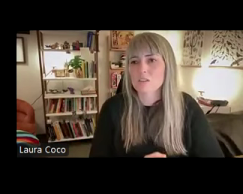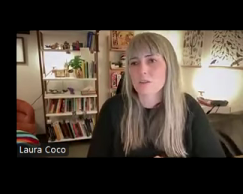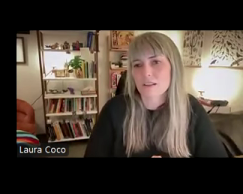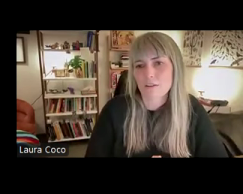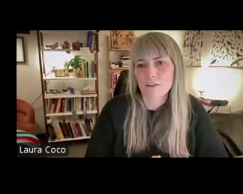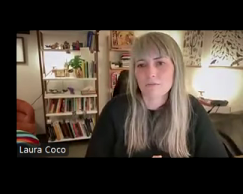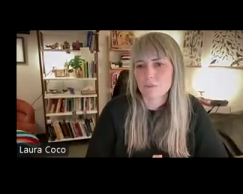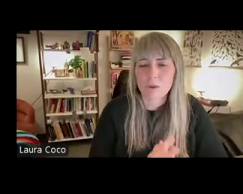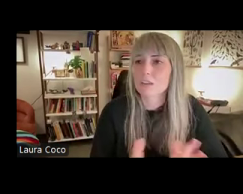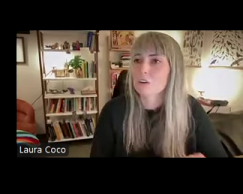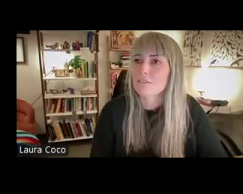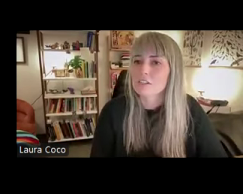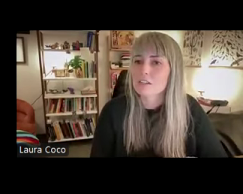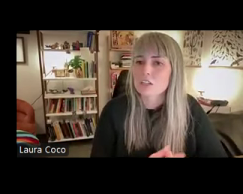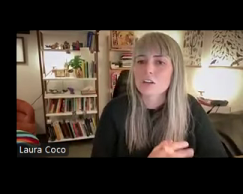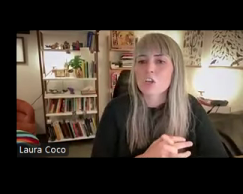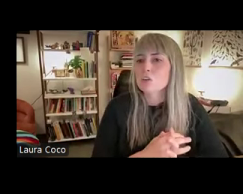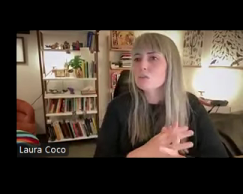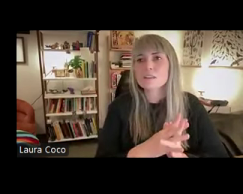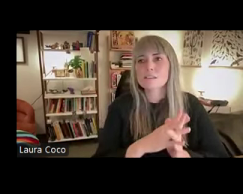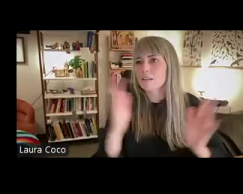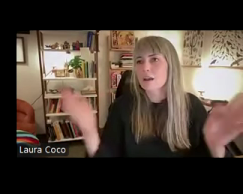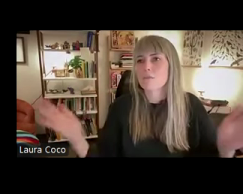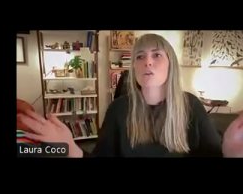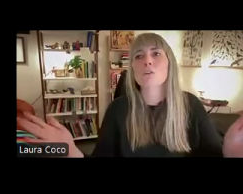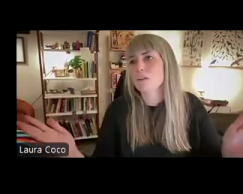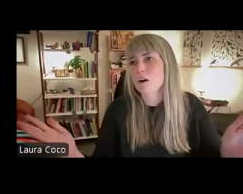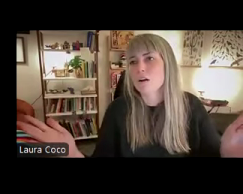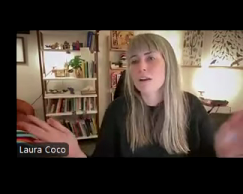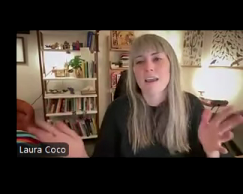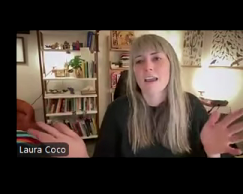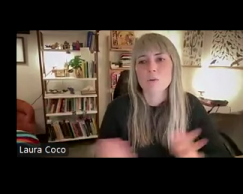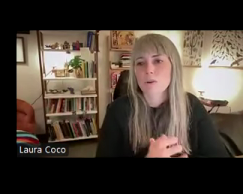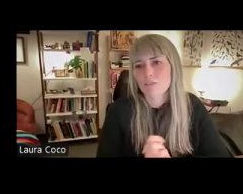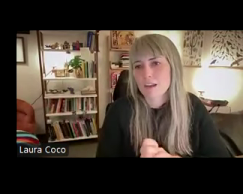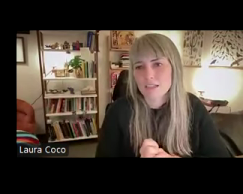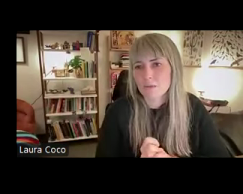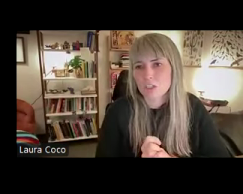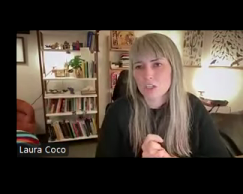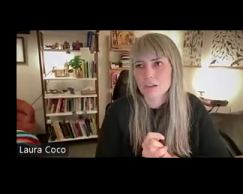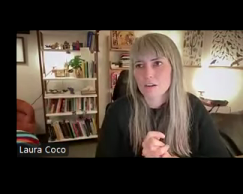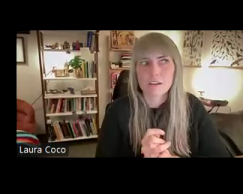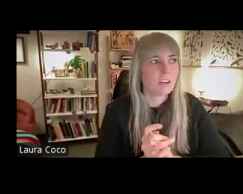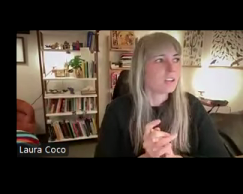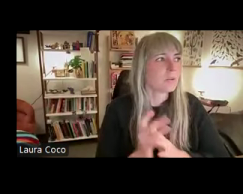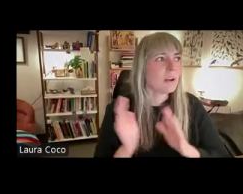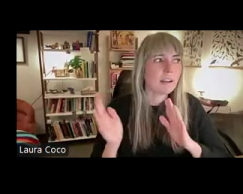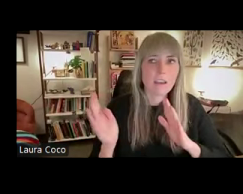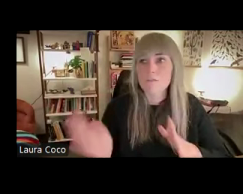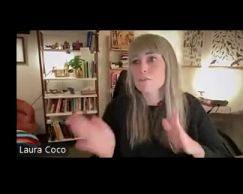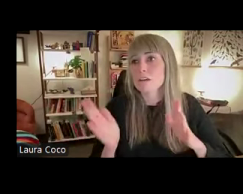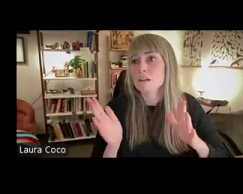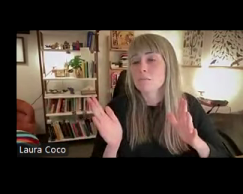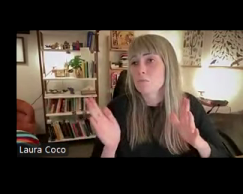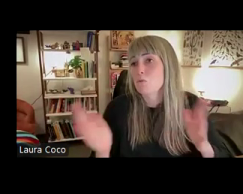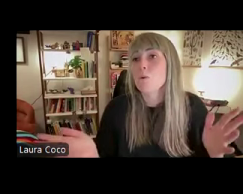tractores. Este ruido tiene 60 decibeles, que es un ruido como de una conversación general que pueden escucharlo todo el día y no van a